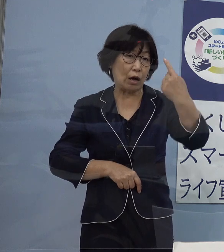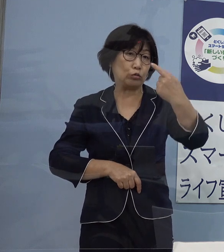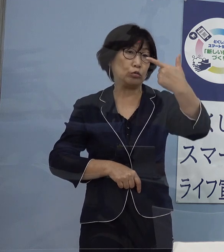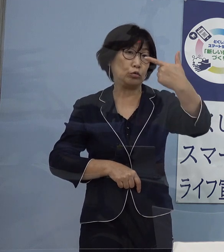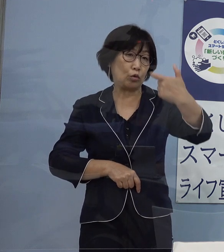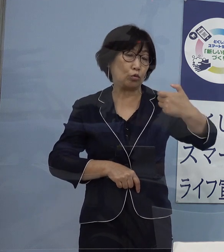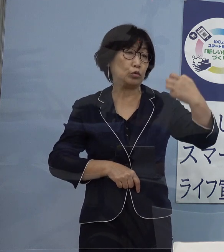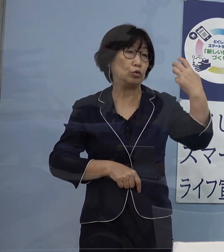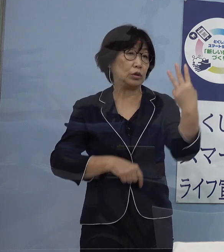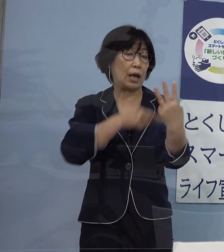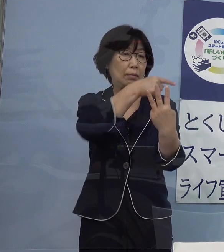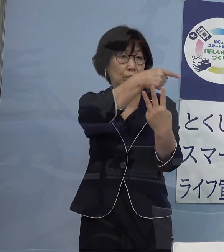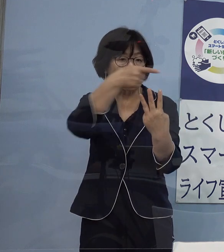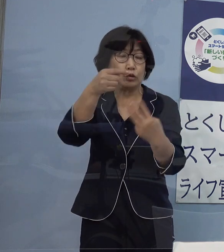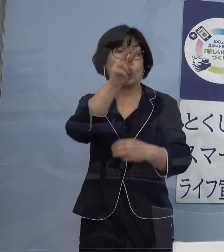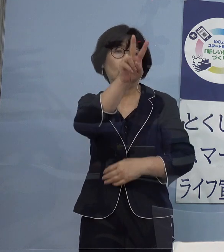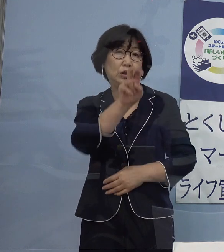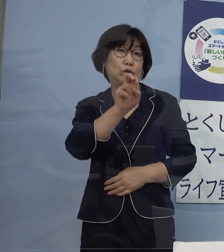1163/22となりまして